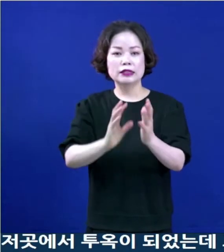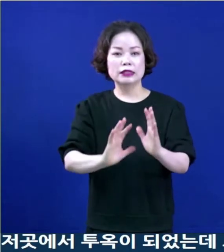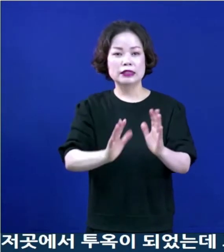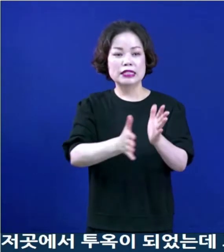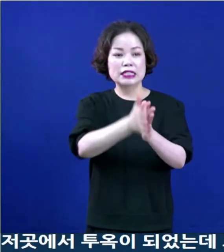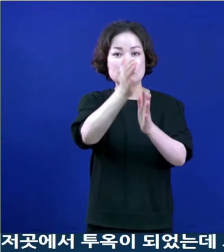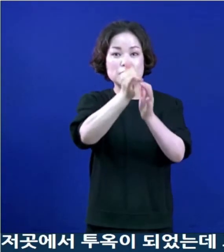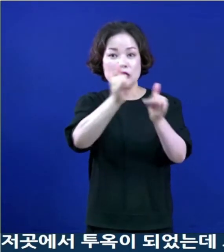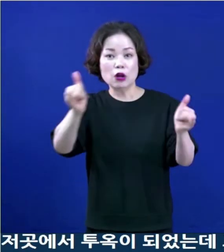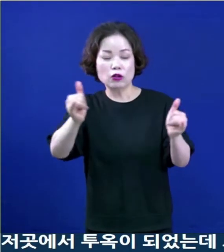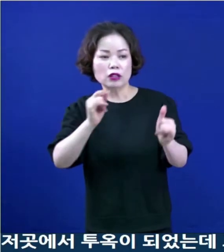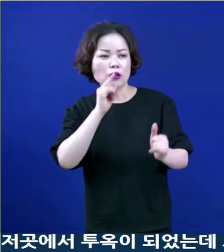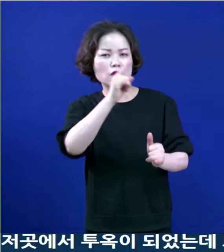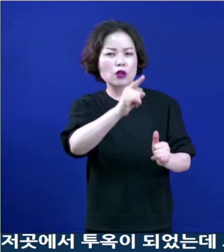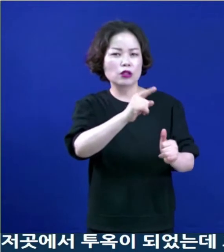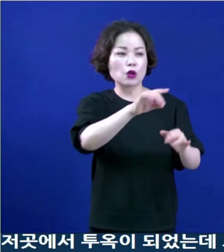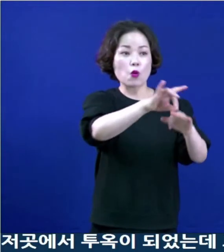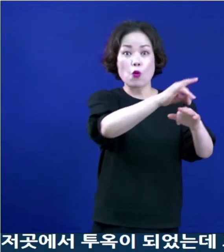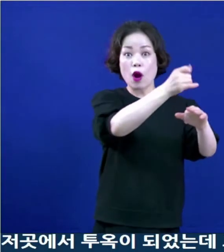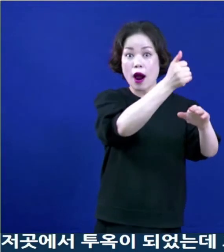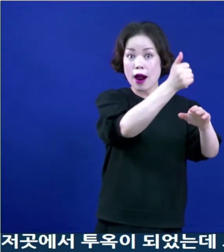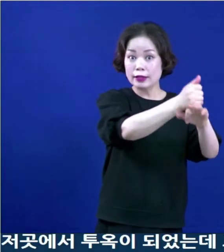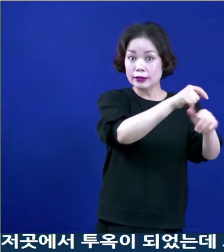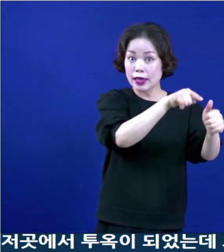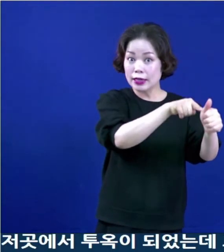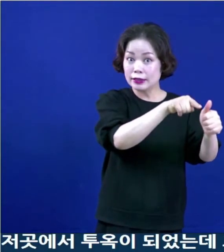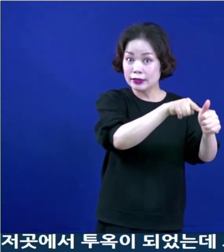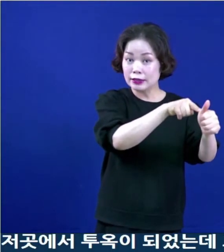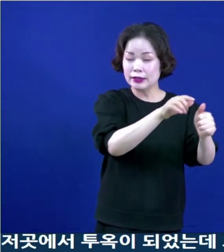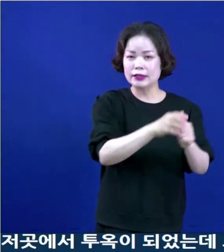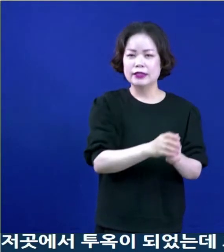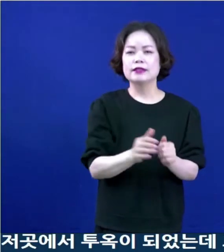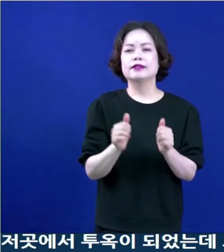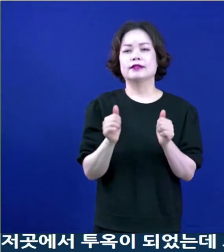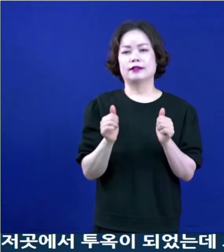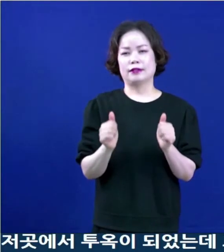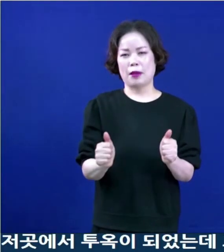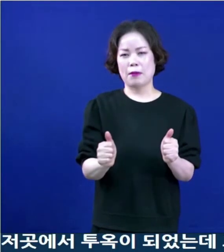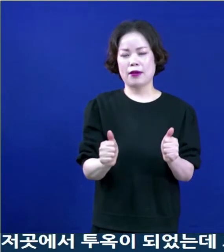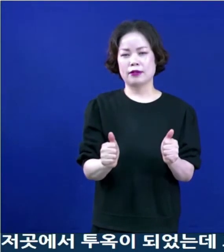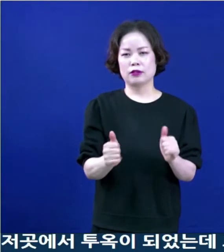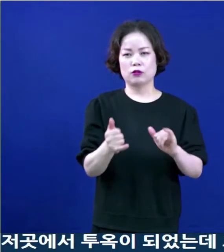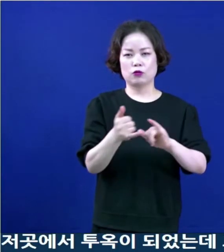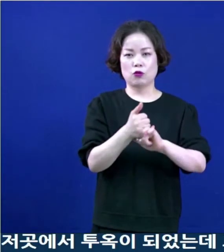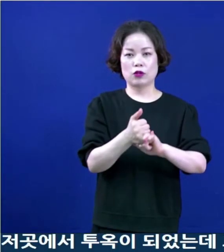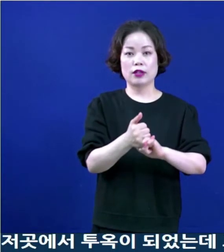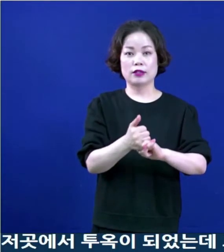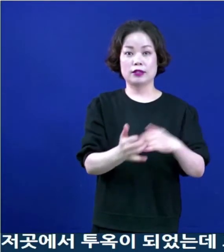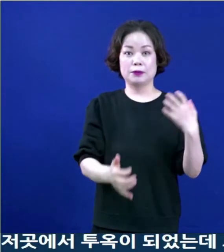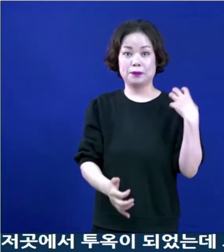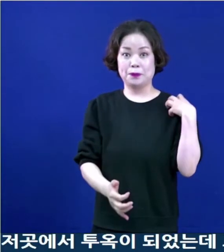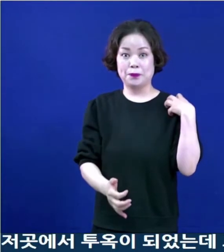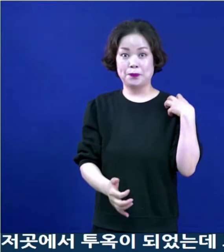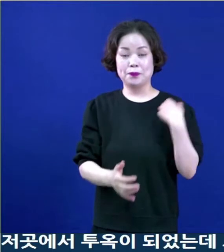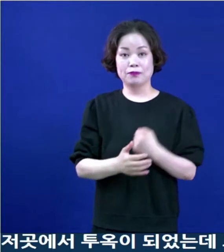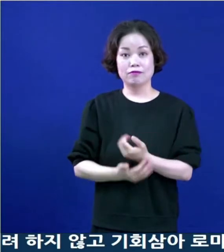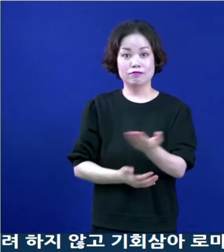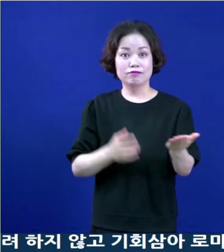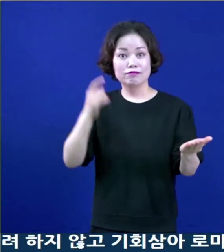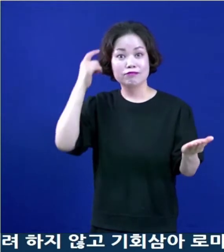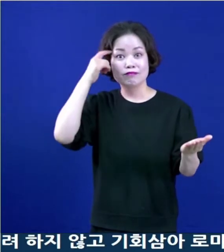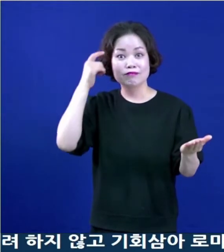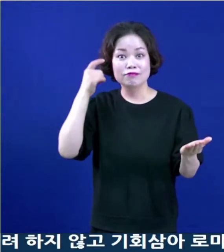하면 황제는 반드시 그 재판을 해야 되는 의무가 있었습니다. 근데 여러분 한번 생각해